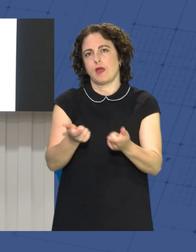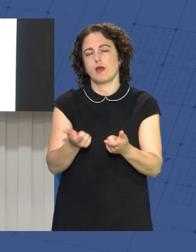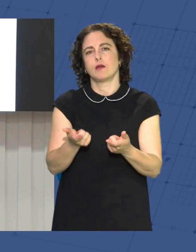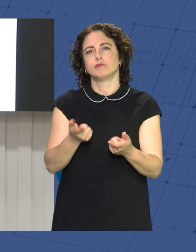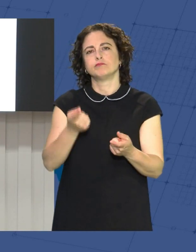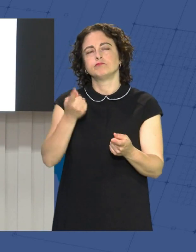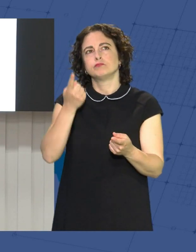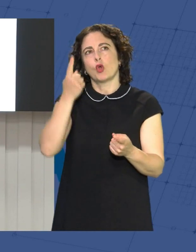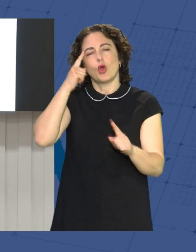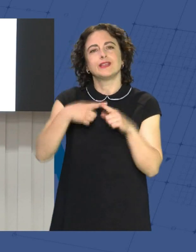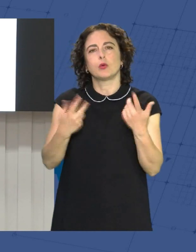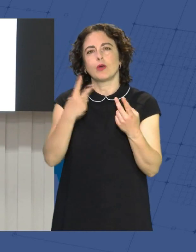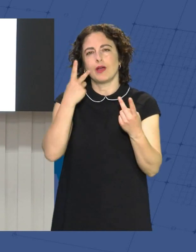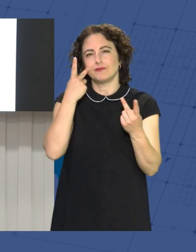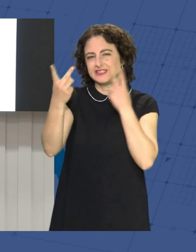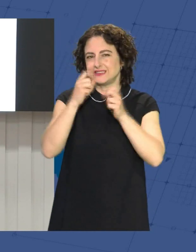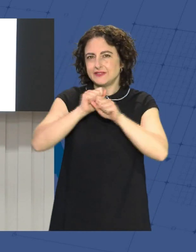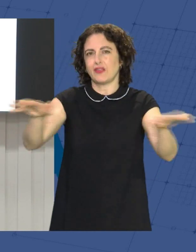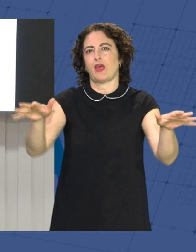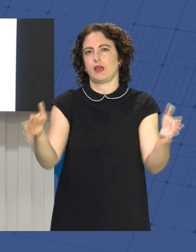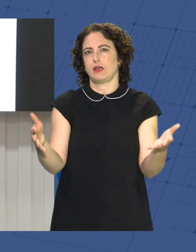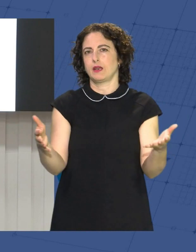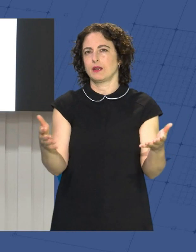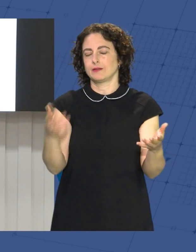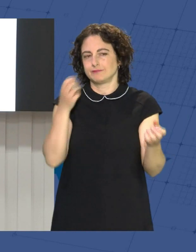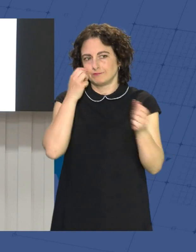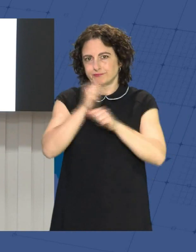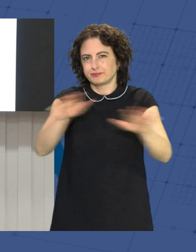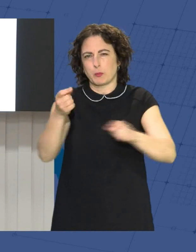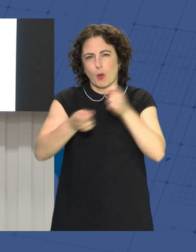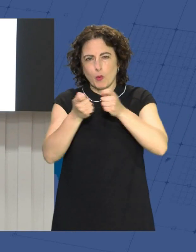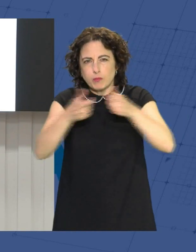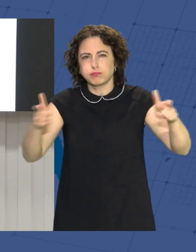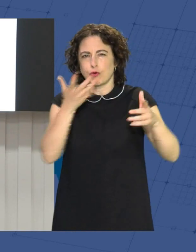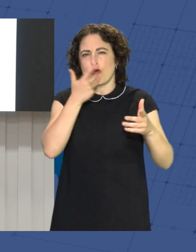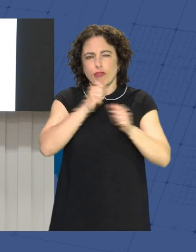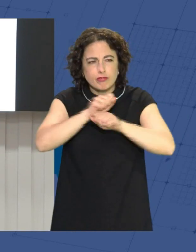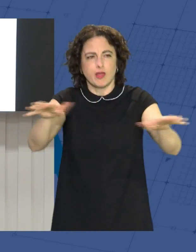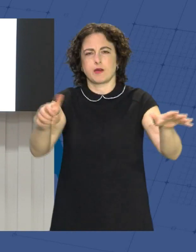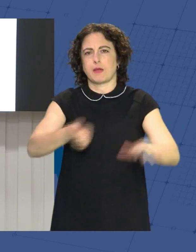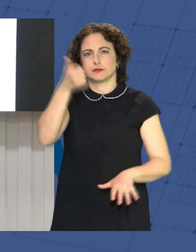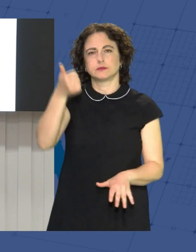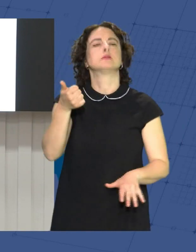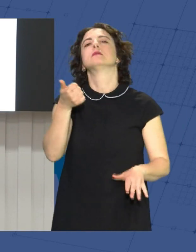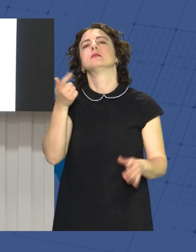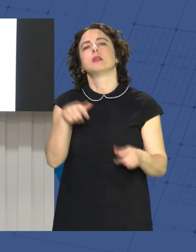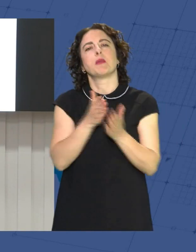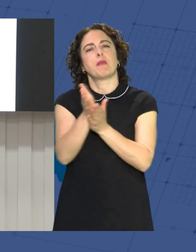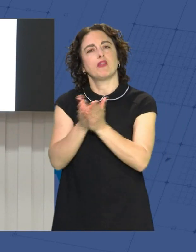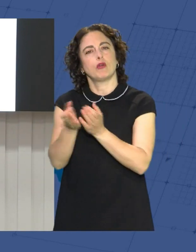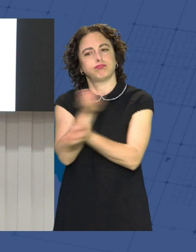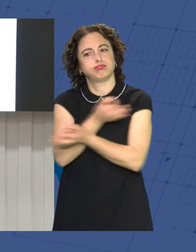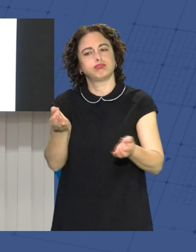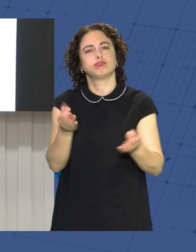visibilizar, que se visibilice cada vez más esta enfermedad y, sobre todo, poner los medios adecuados para